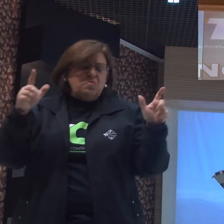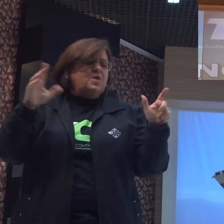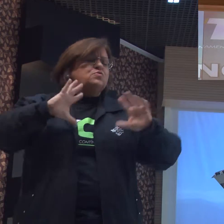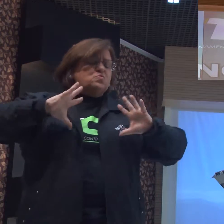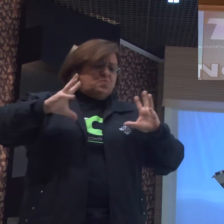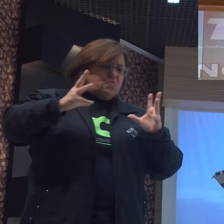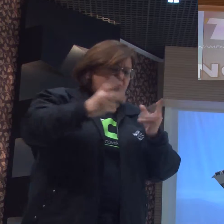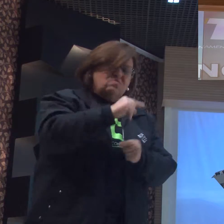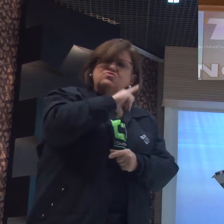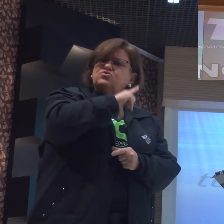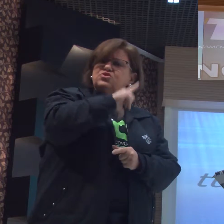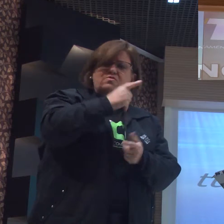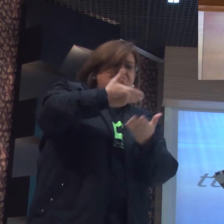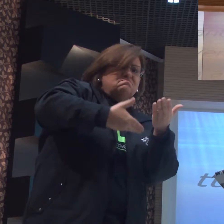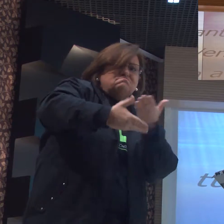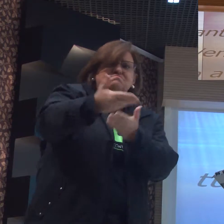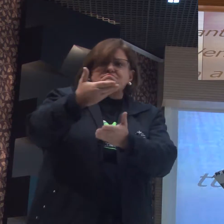a sua necessidade.